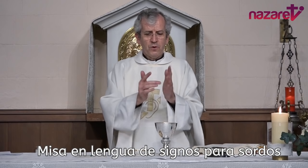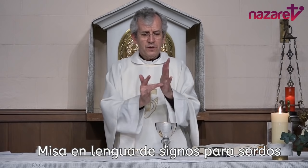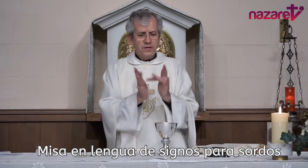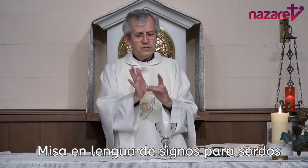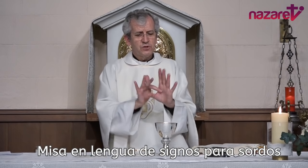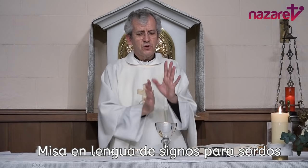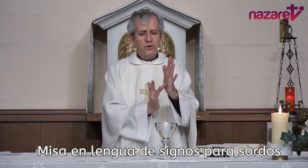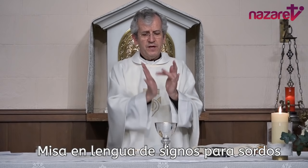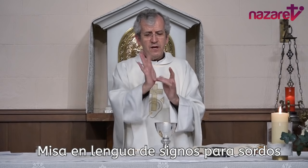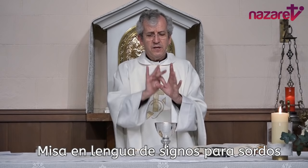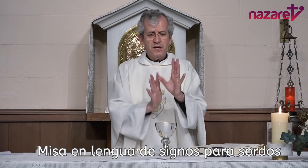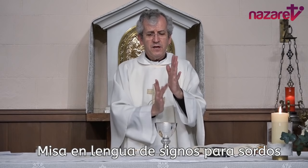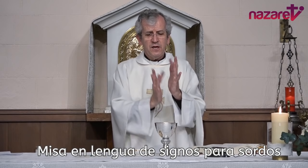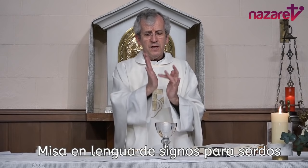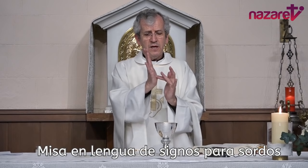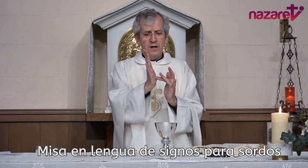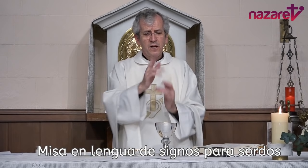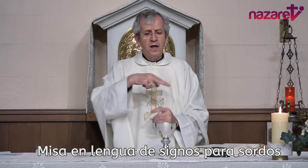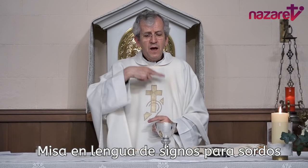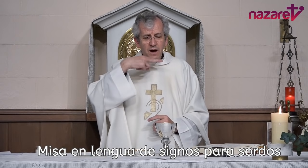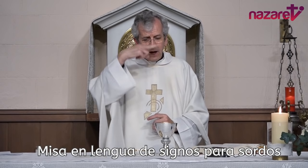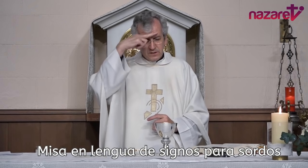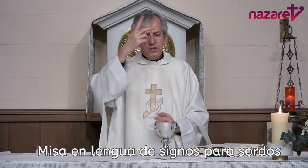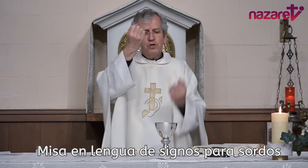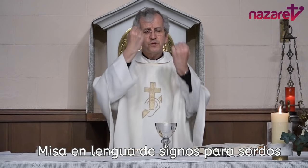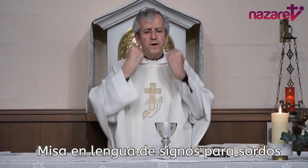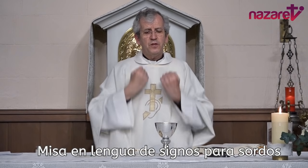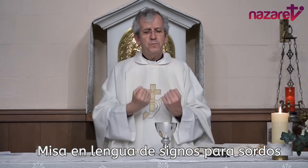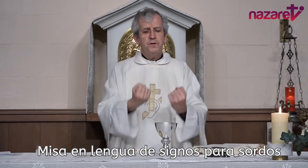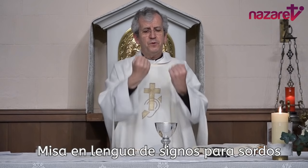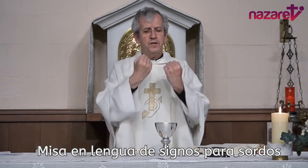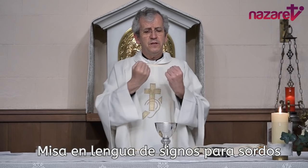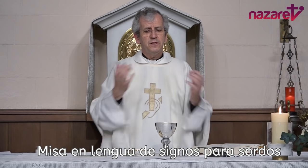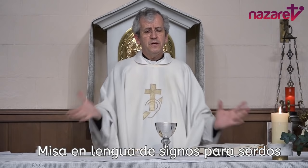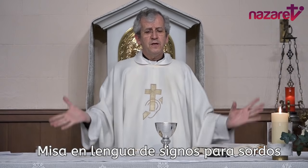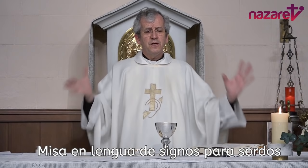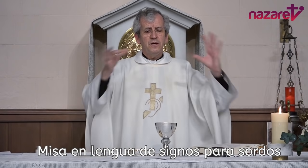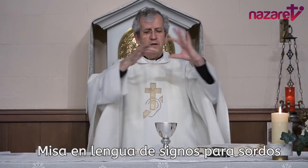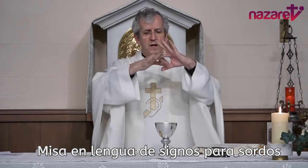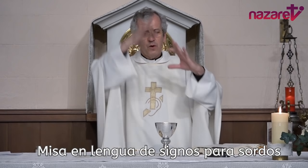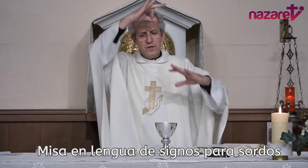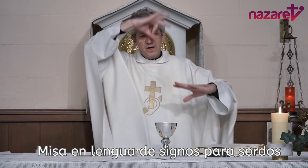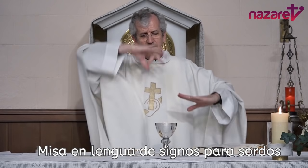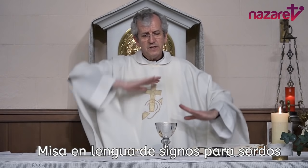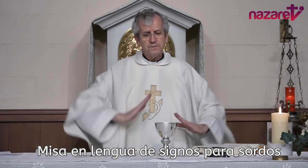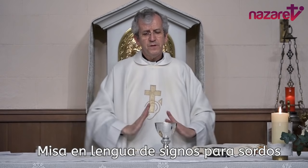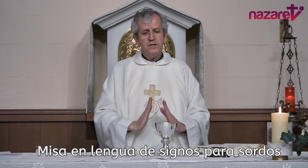Por Cristo, con Él y en Él, a ti Dios Padre Omnipotente, en la unidad del